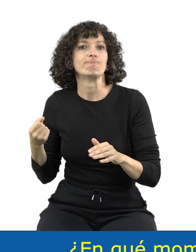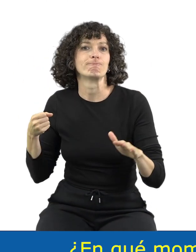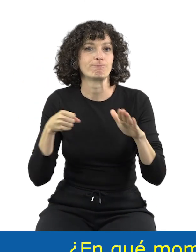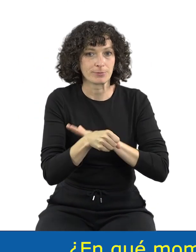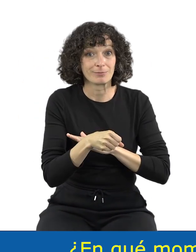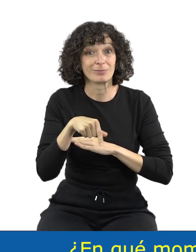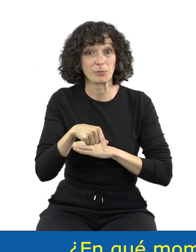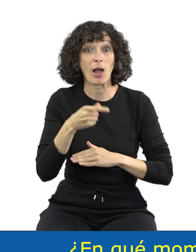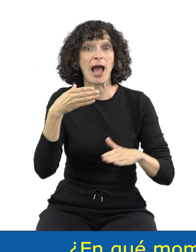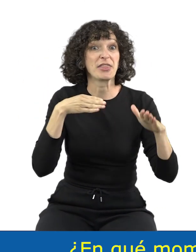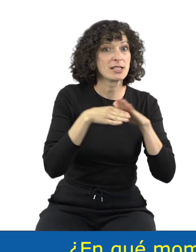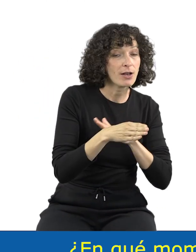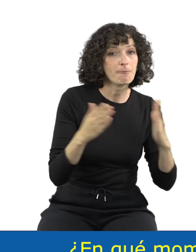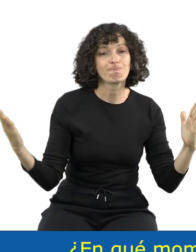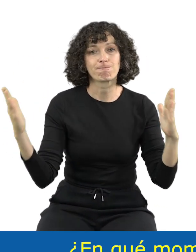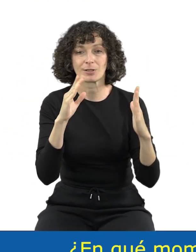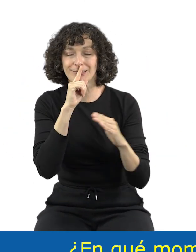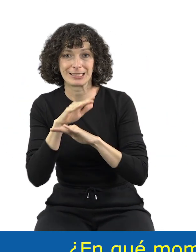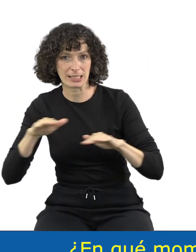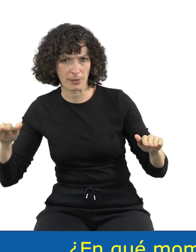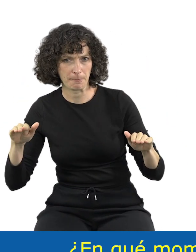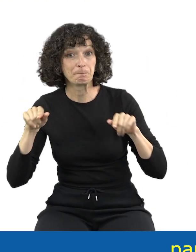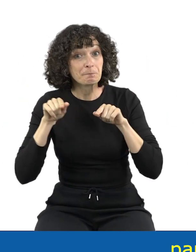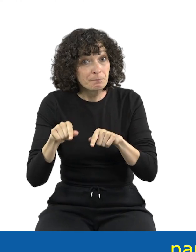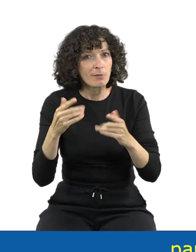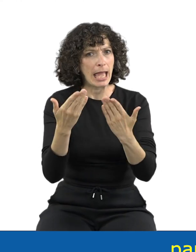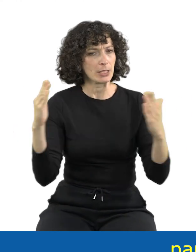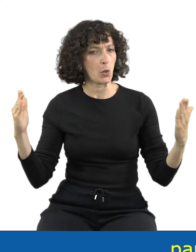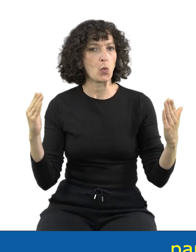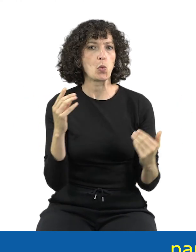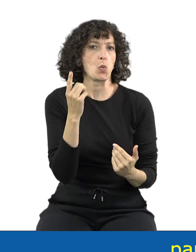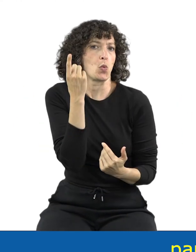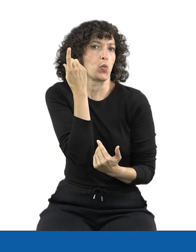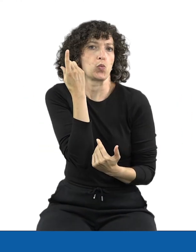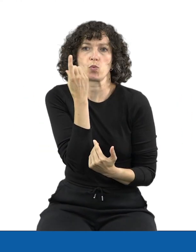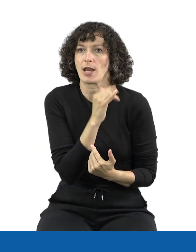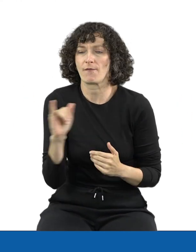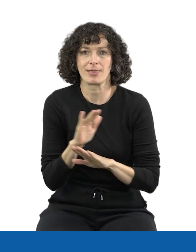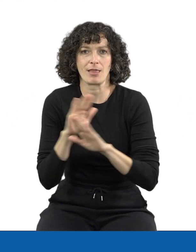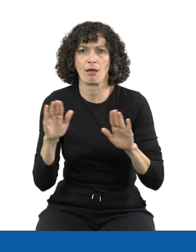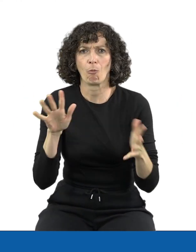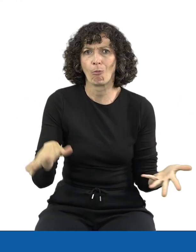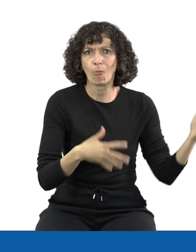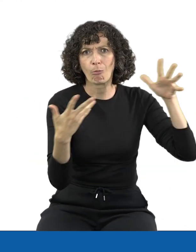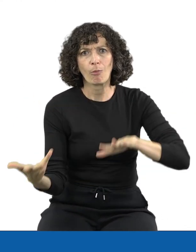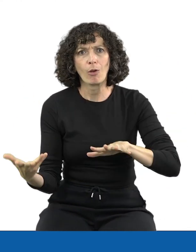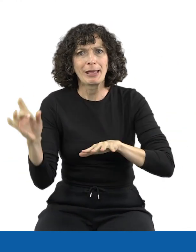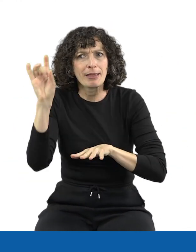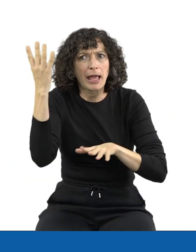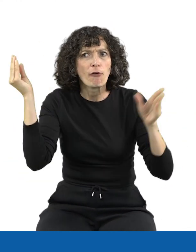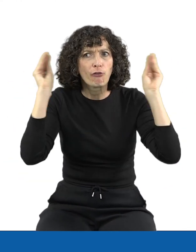qué momento aquella exposición dejó de ser una actividad puntual para convertirse en una idea concreta de formación dentro del